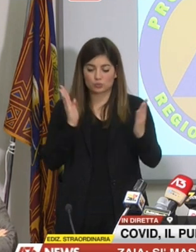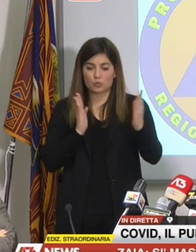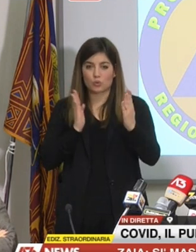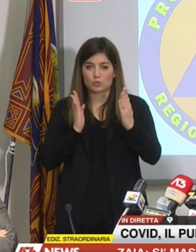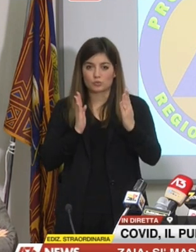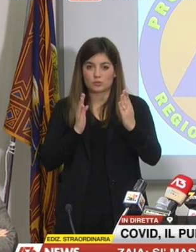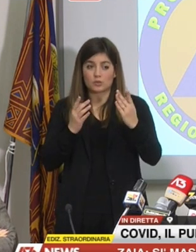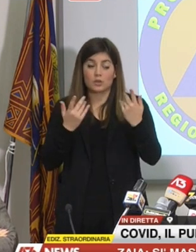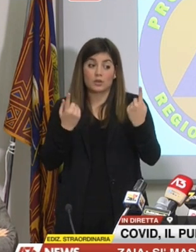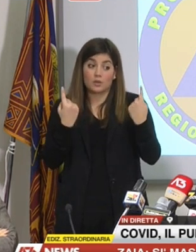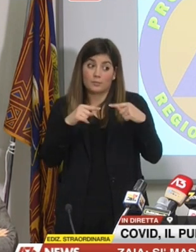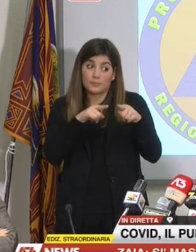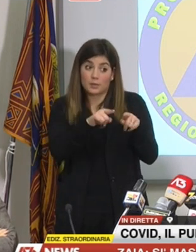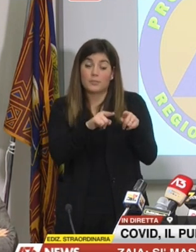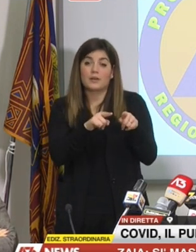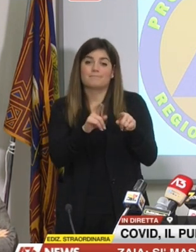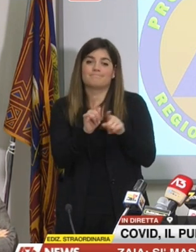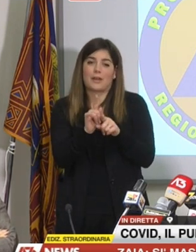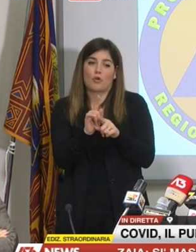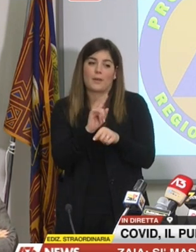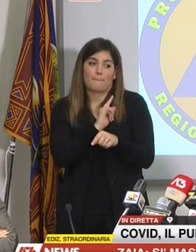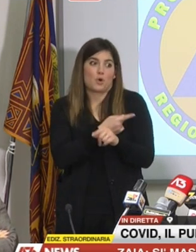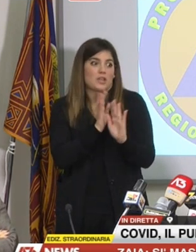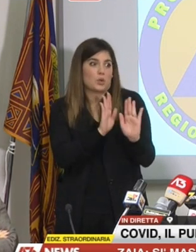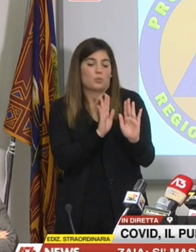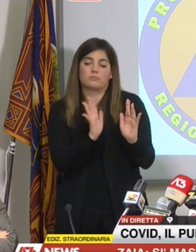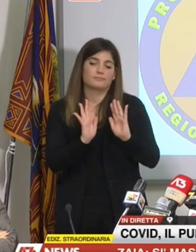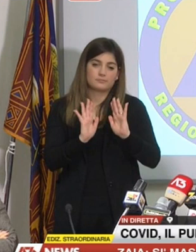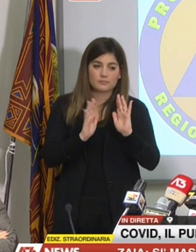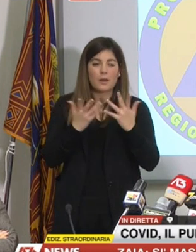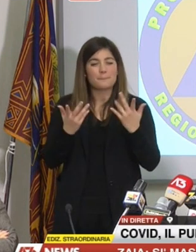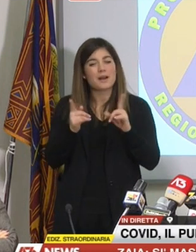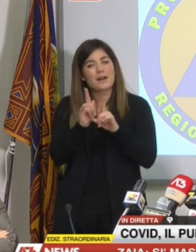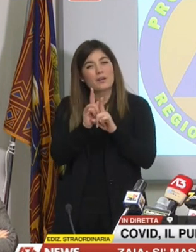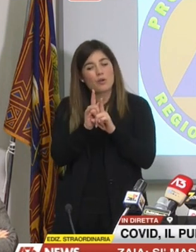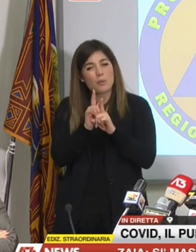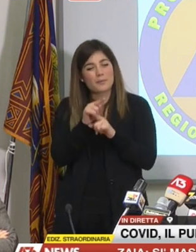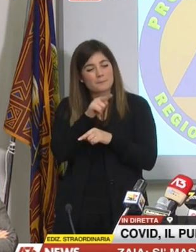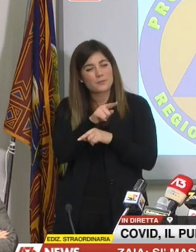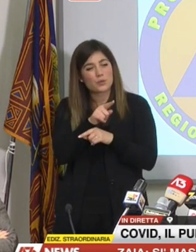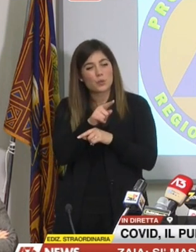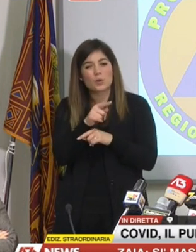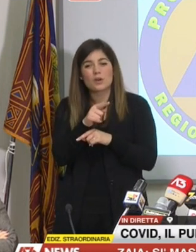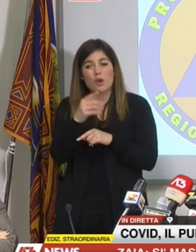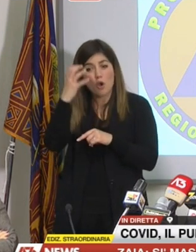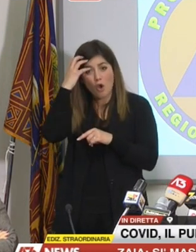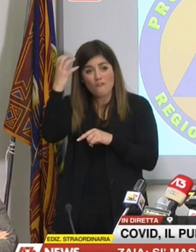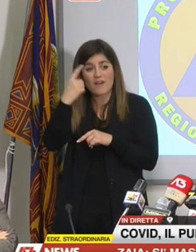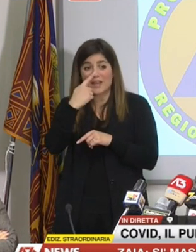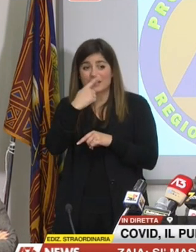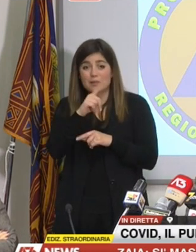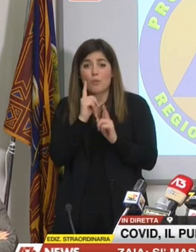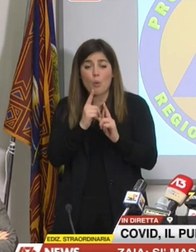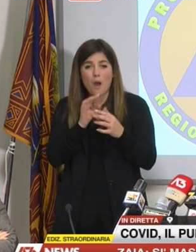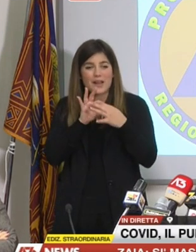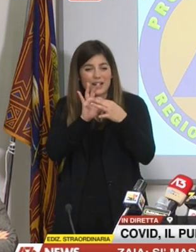suoi poteri, però volevo capire che tipo di interlocuzioni lei ha avuto con il governo, visto ha già risposto a dei